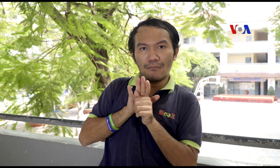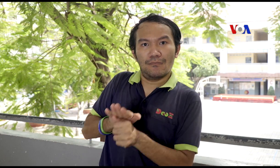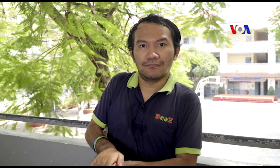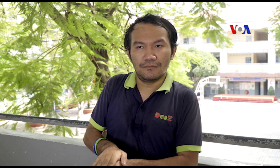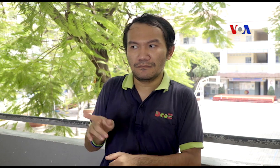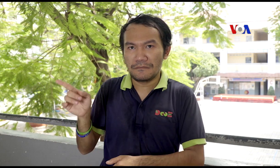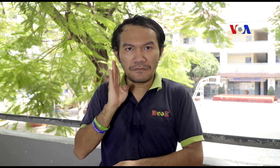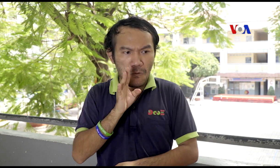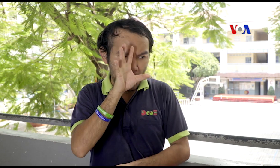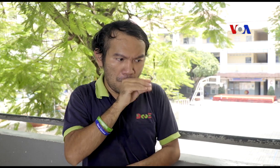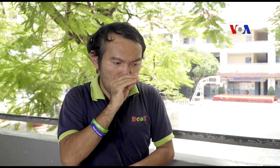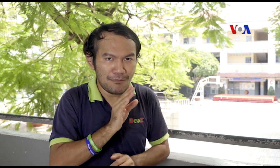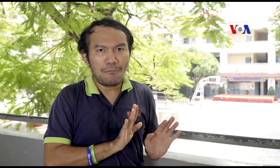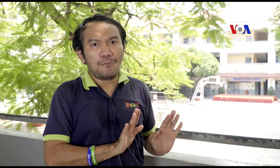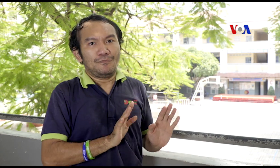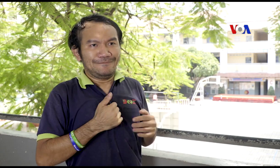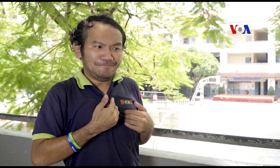Mẹ Thảo luôn cố gắng động viên Khiêm.